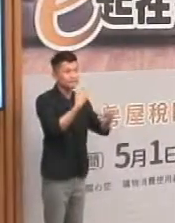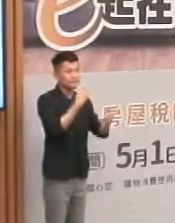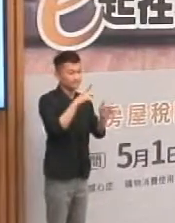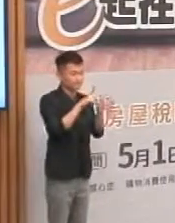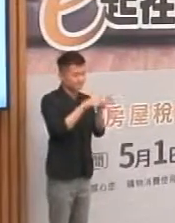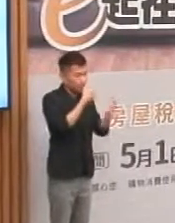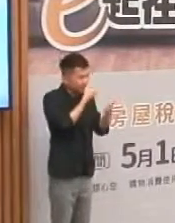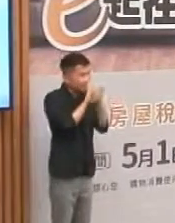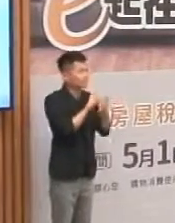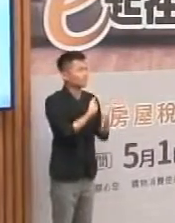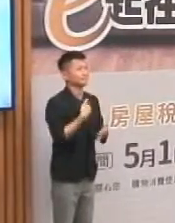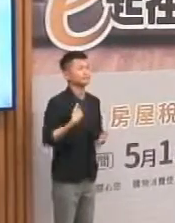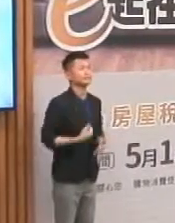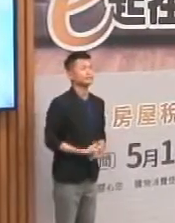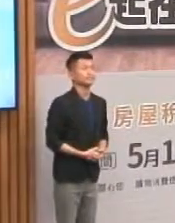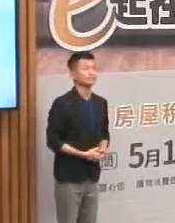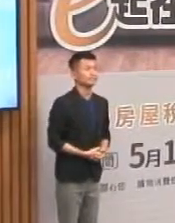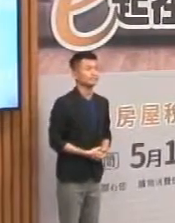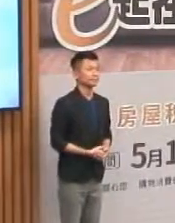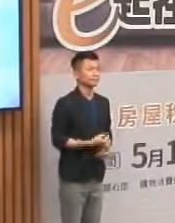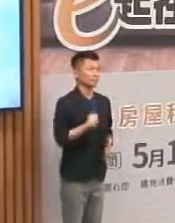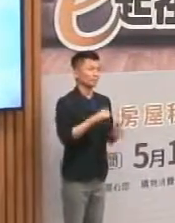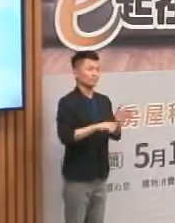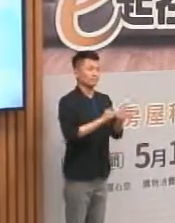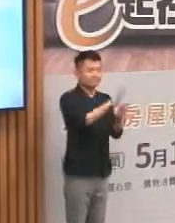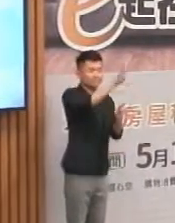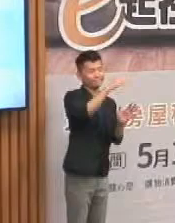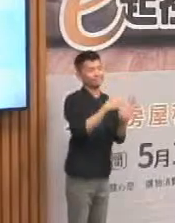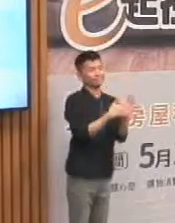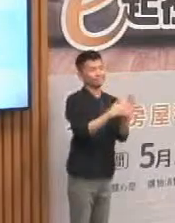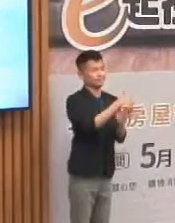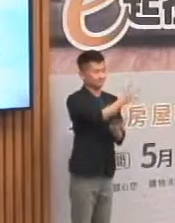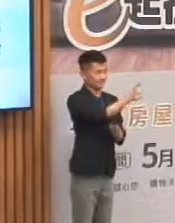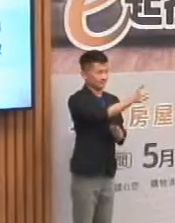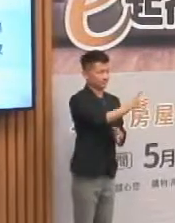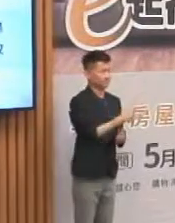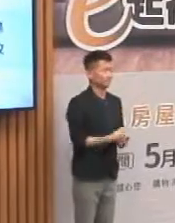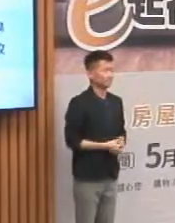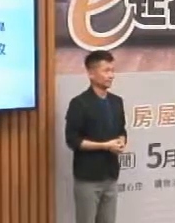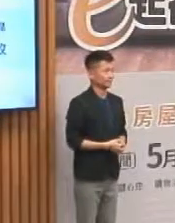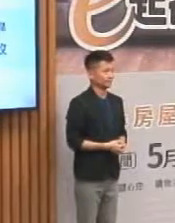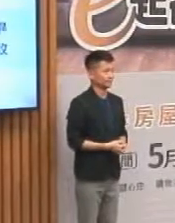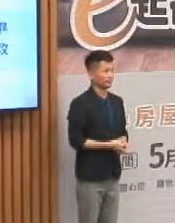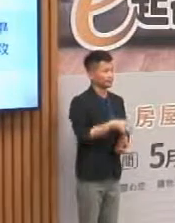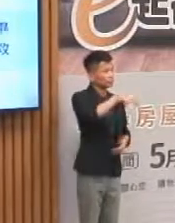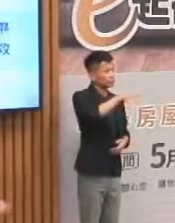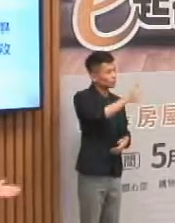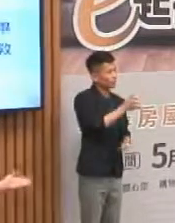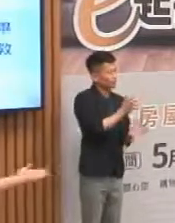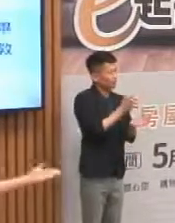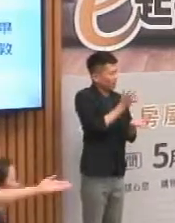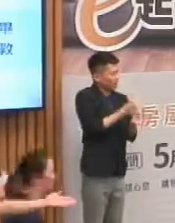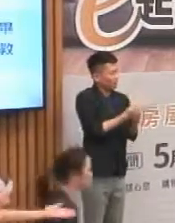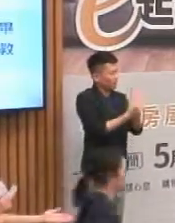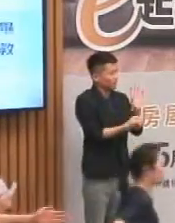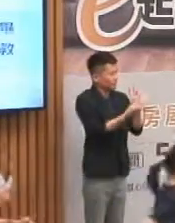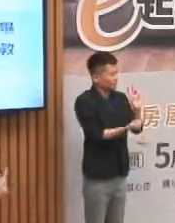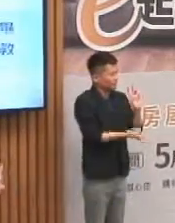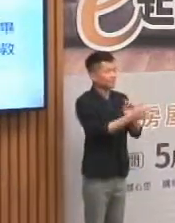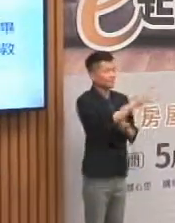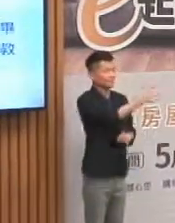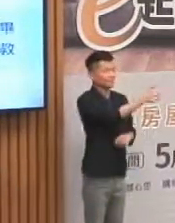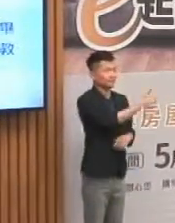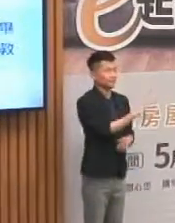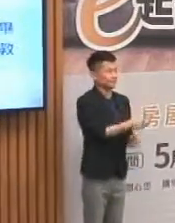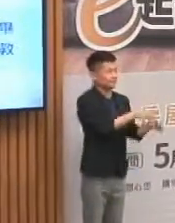间。好，那我的简报就到这里，谢谢各位。 非常谢谢处长的详细说明，请处长先